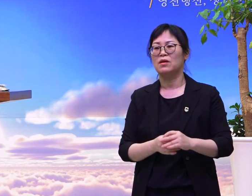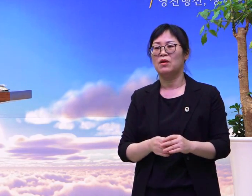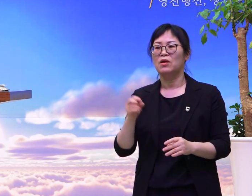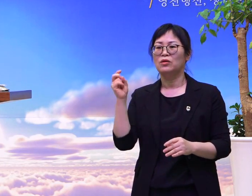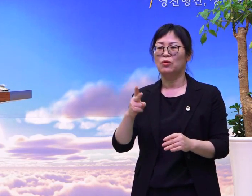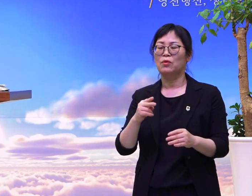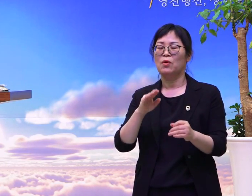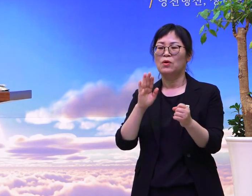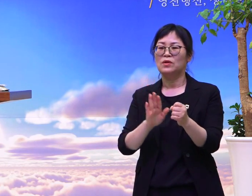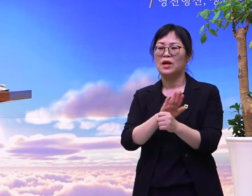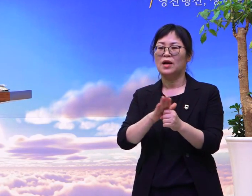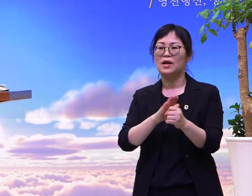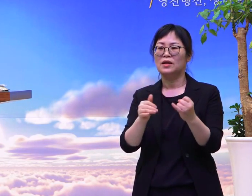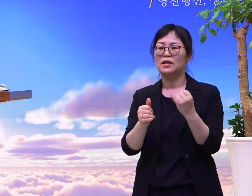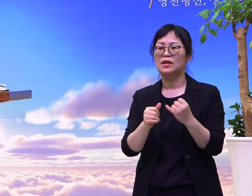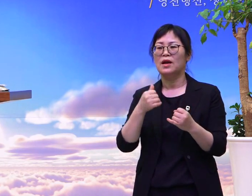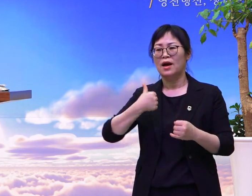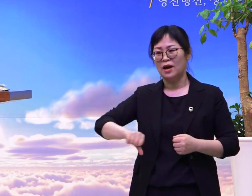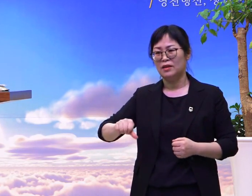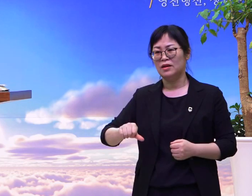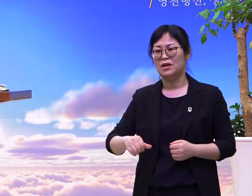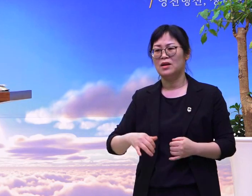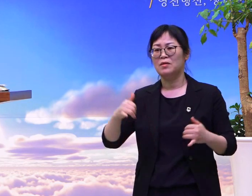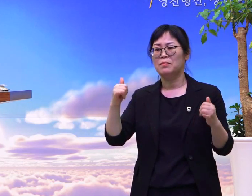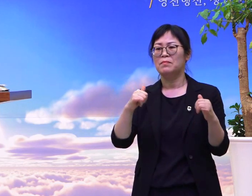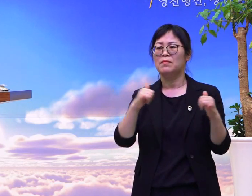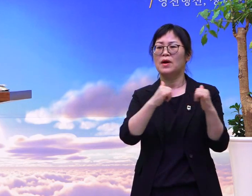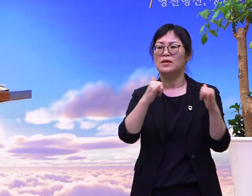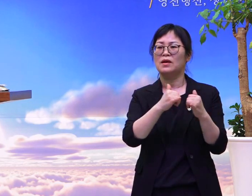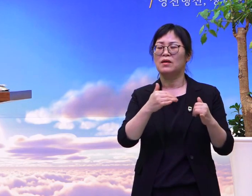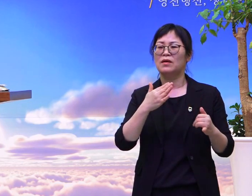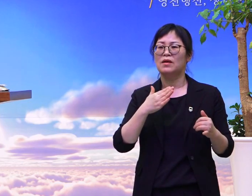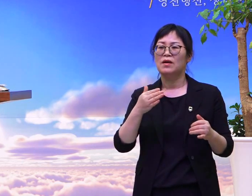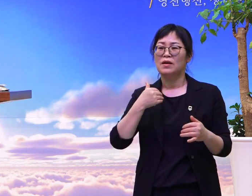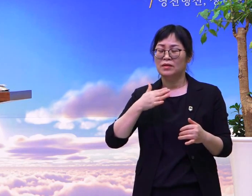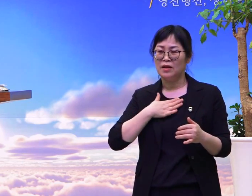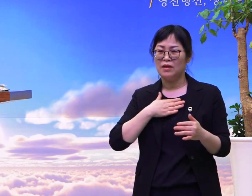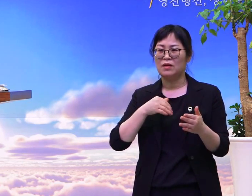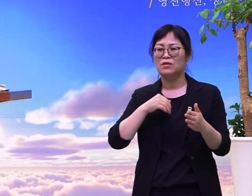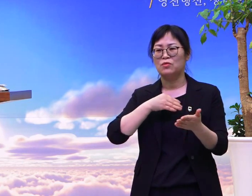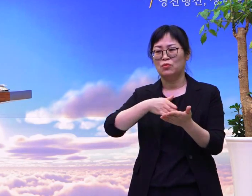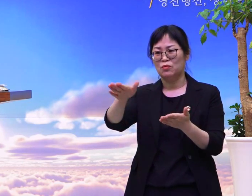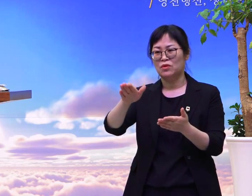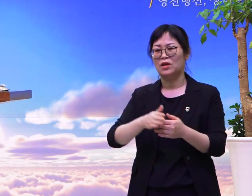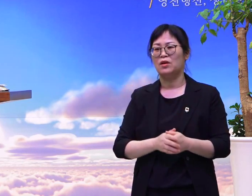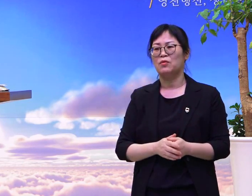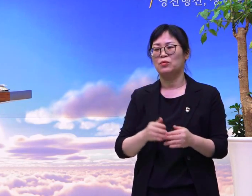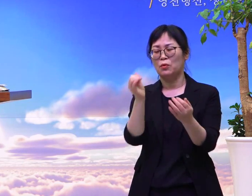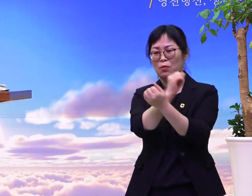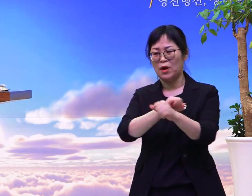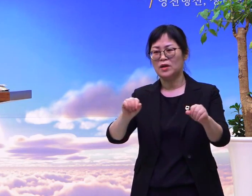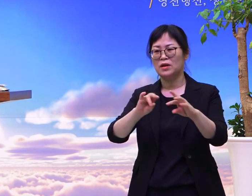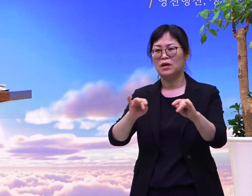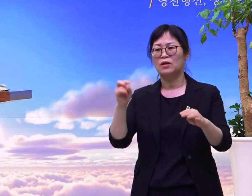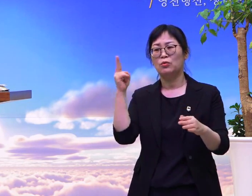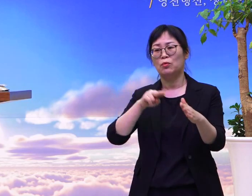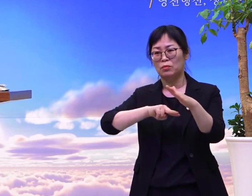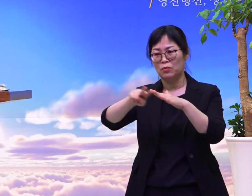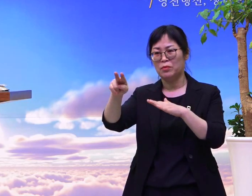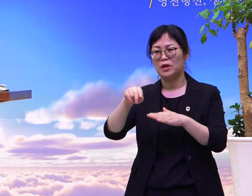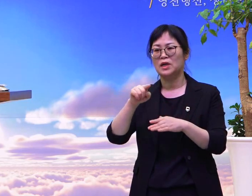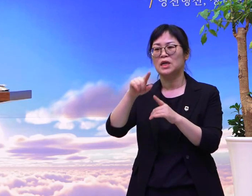그리고 사랑하는 아들 압살롬의 반역을 일으켜서 자신을 몰아내어서 광야로 나가서 다시 살아야 했던 그 시간들을